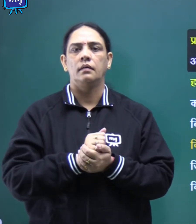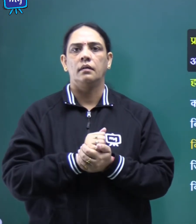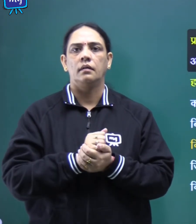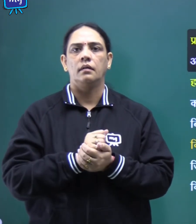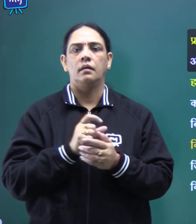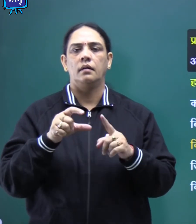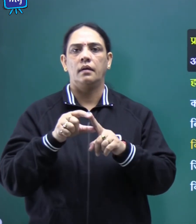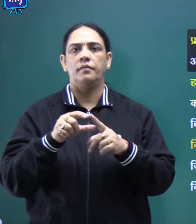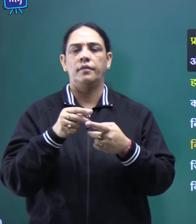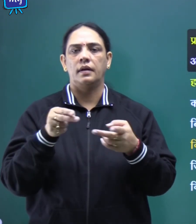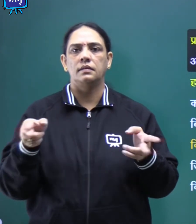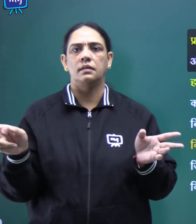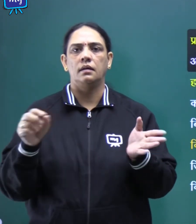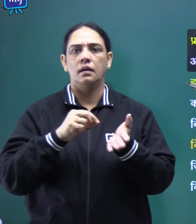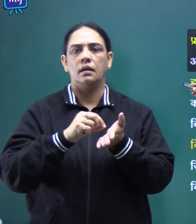अंतर लिखिए।